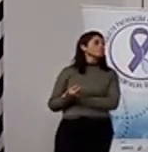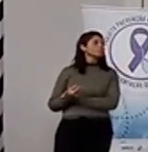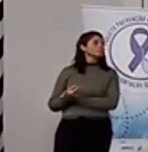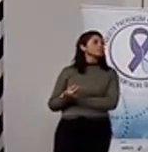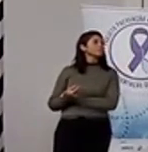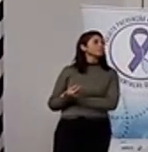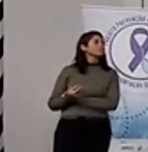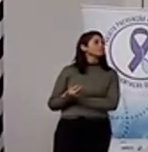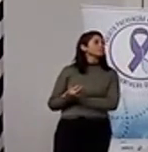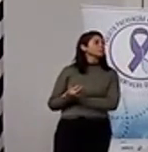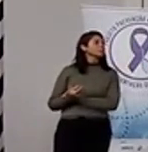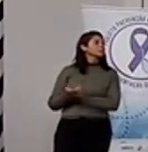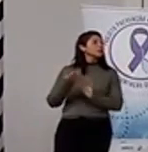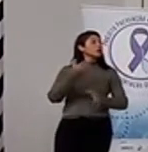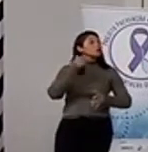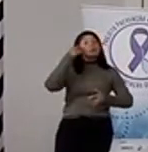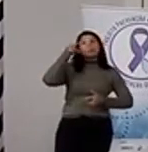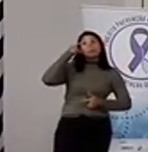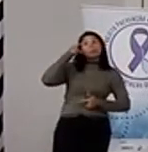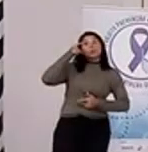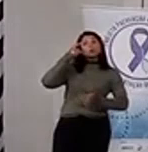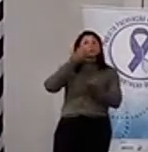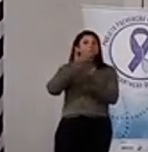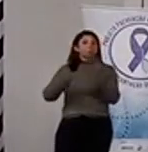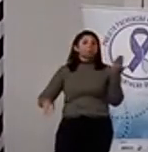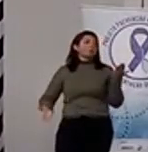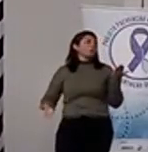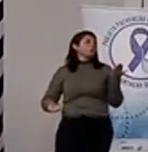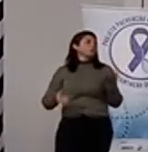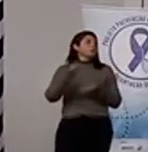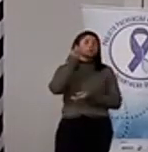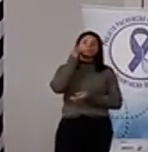Acho que eu vou perder a oportunidade, né? Porque quem conhece sabe.